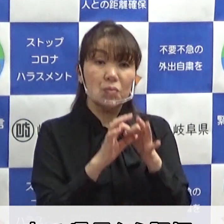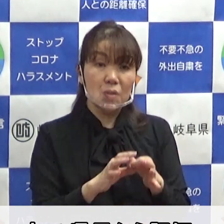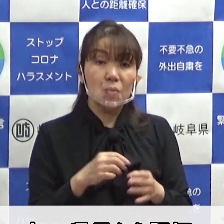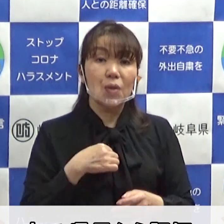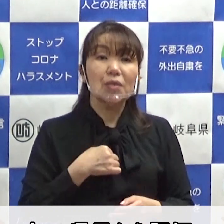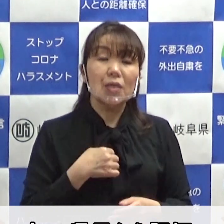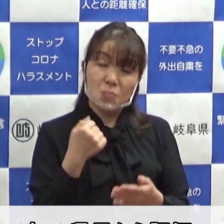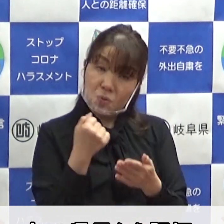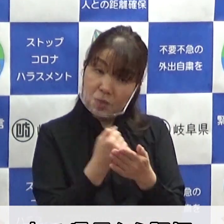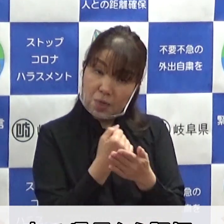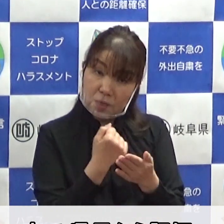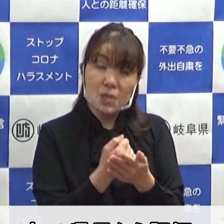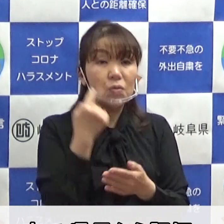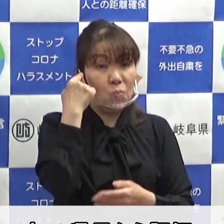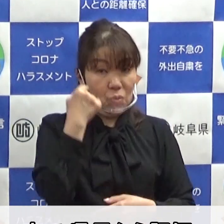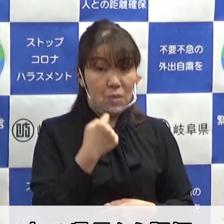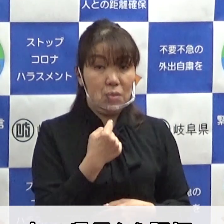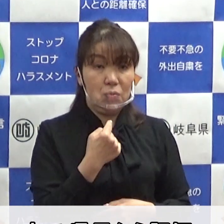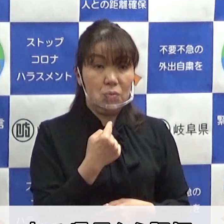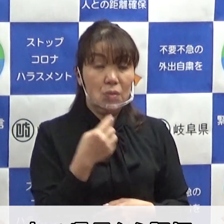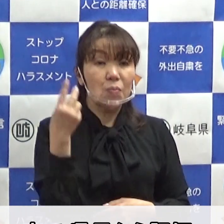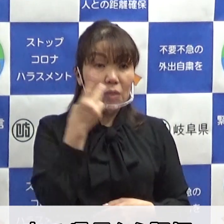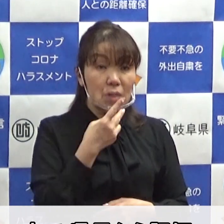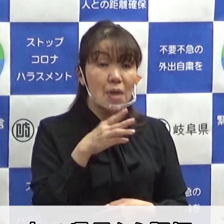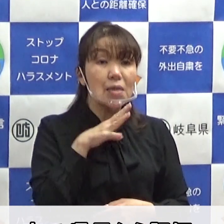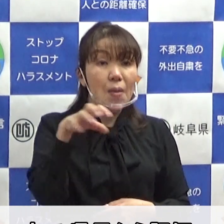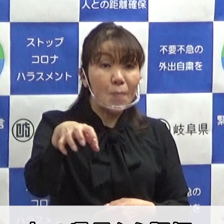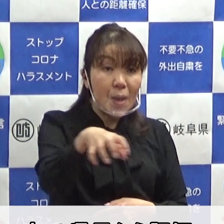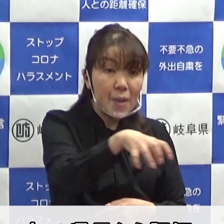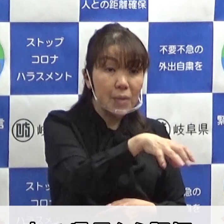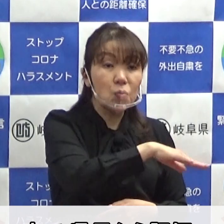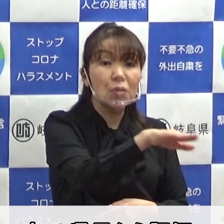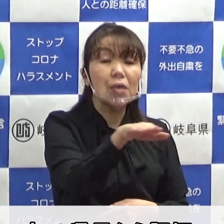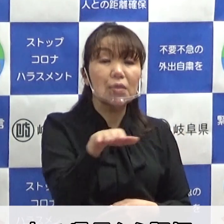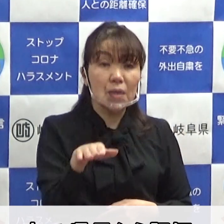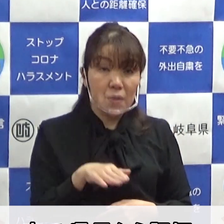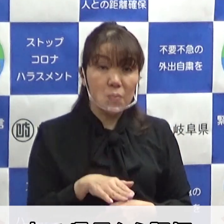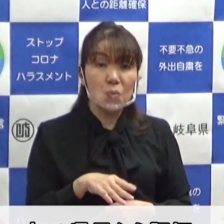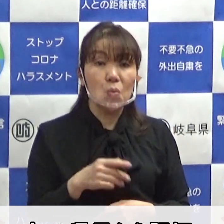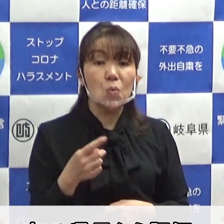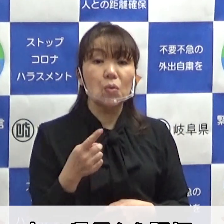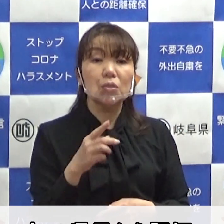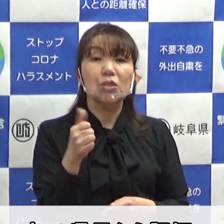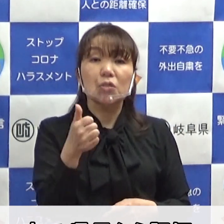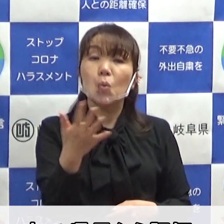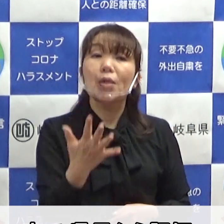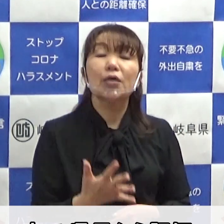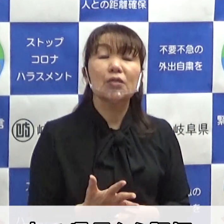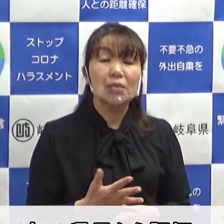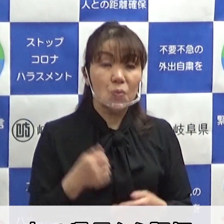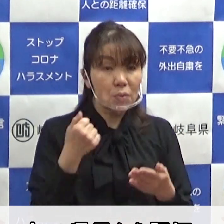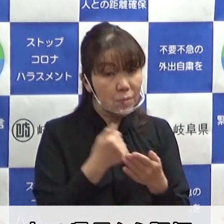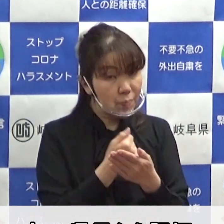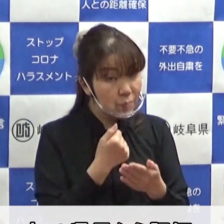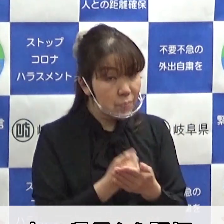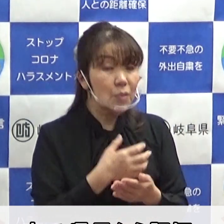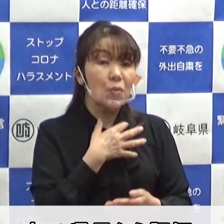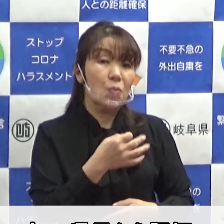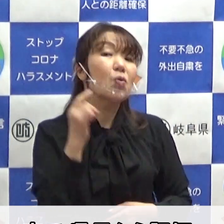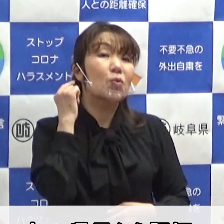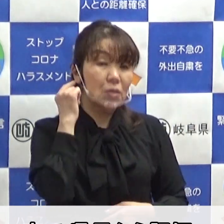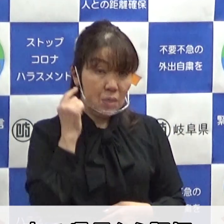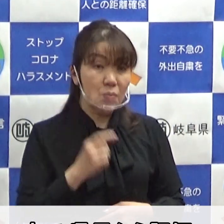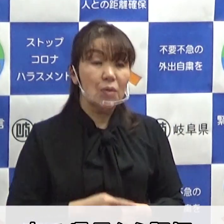では私自身も残念に思っておりますし、各現場の方々もですね、知事は来ないのかということで残念がっておられたということは聞いております